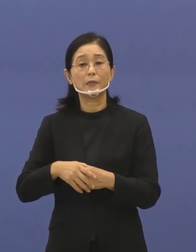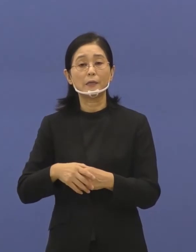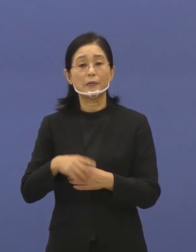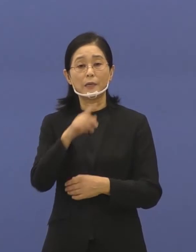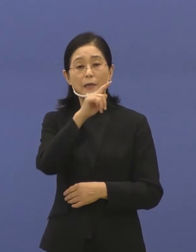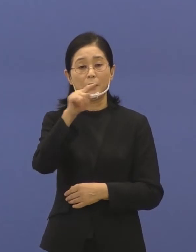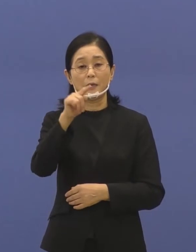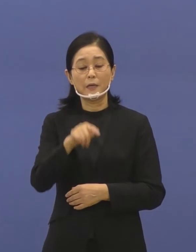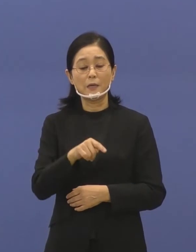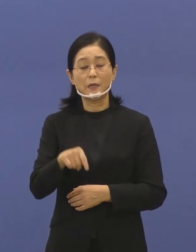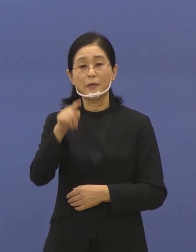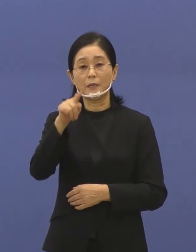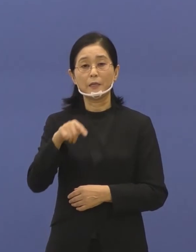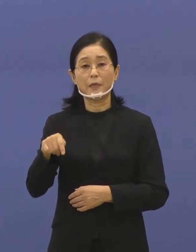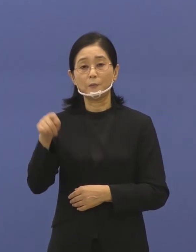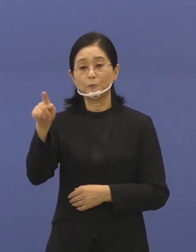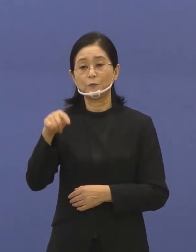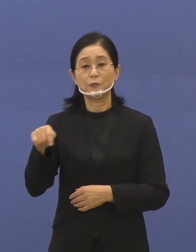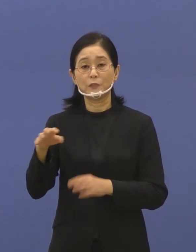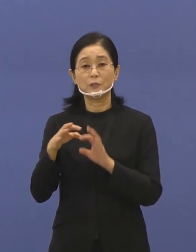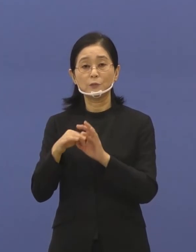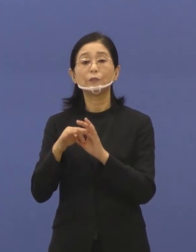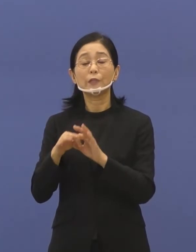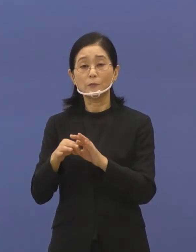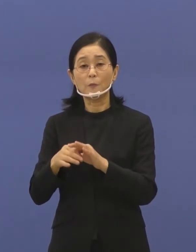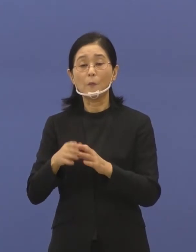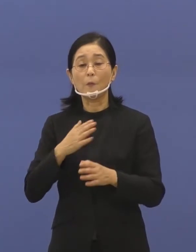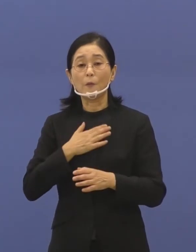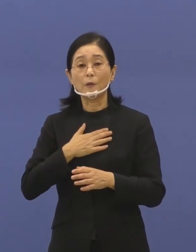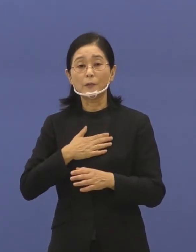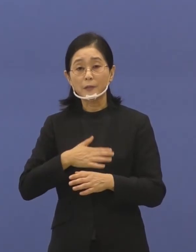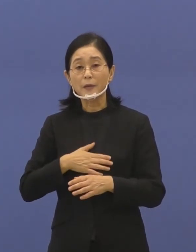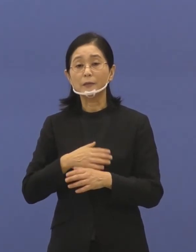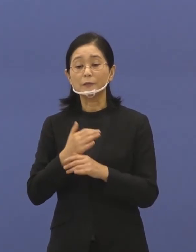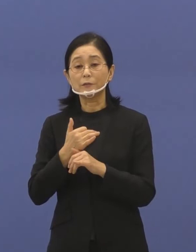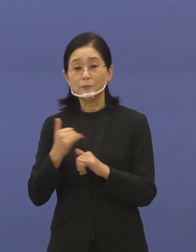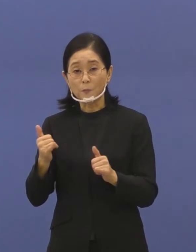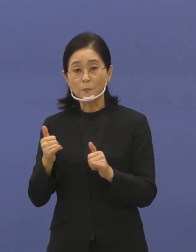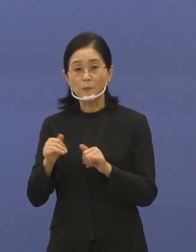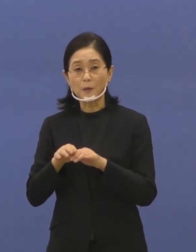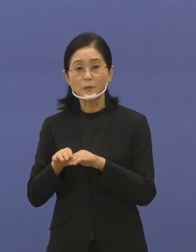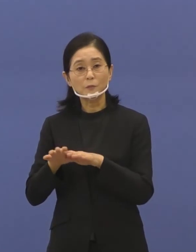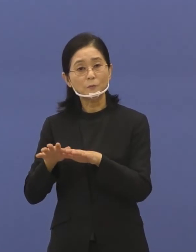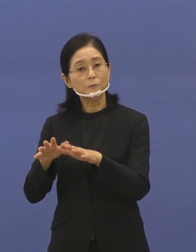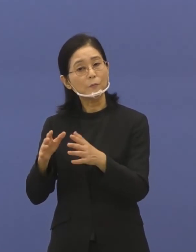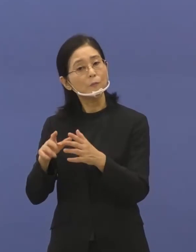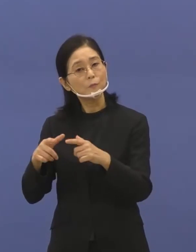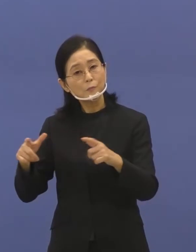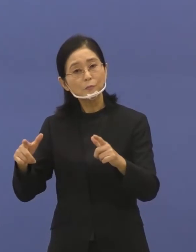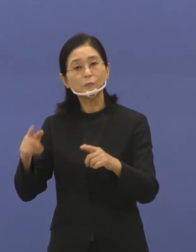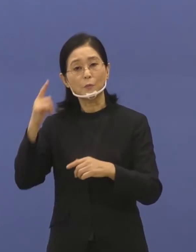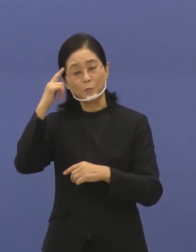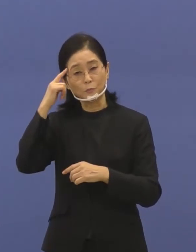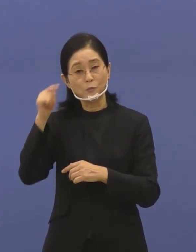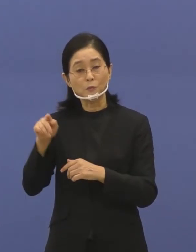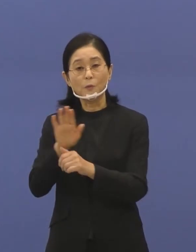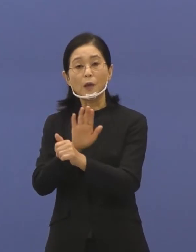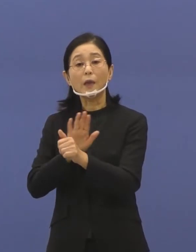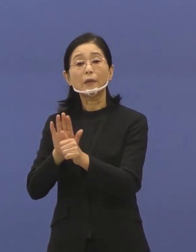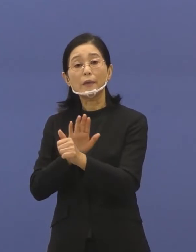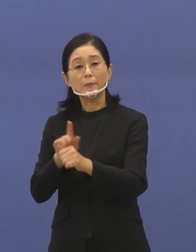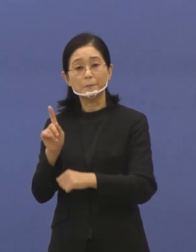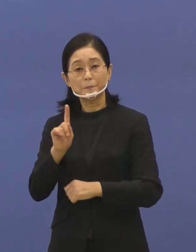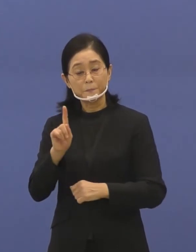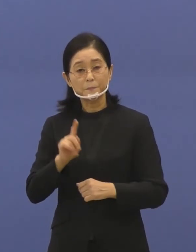ILC についてのこの理解が広がっているということで、その背景にはあ